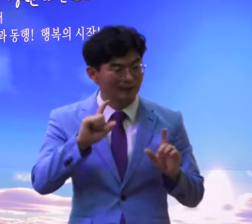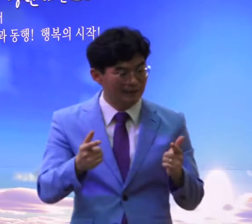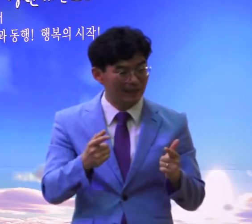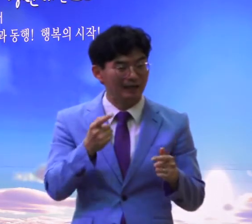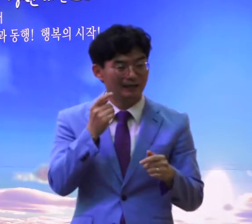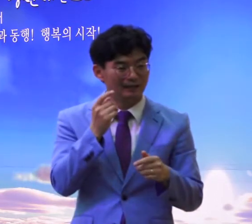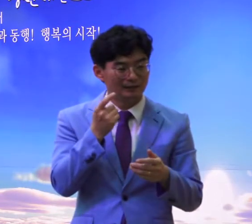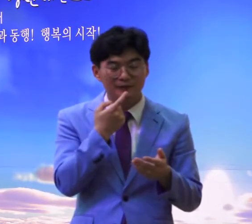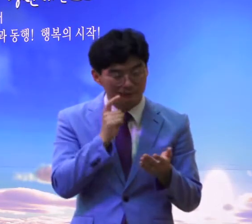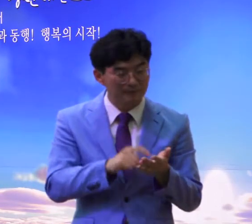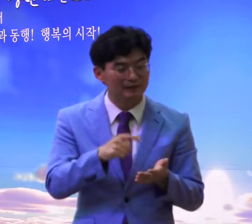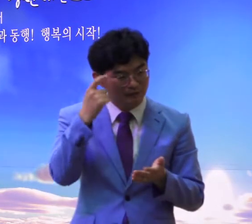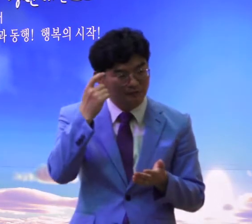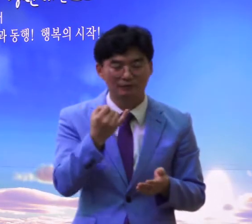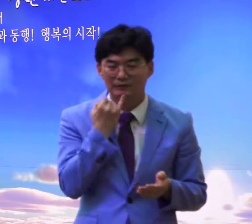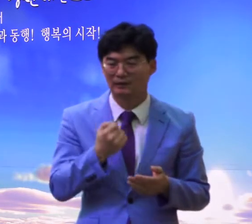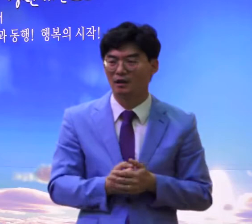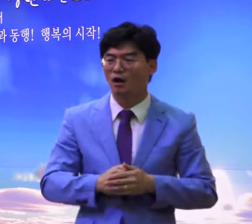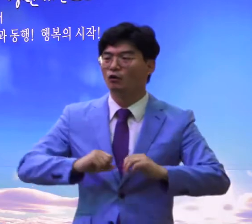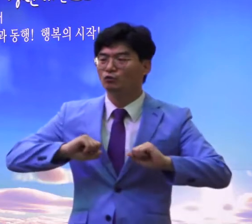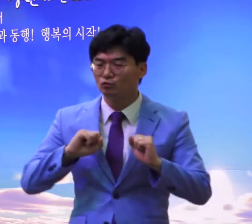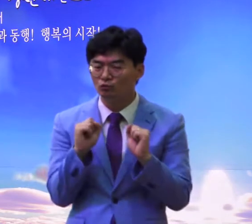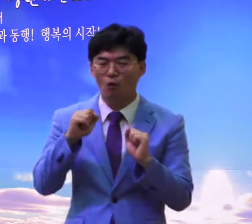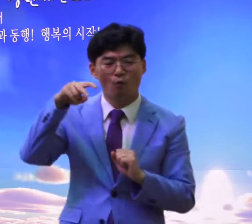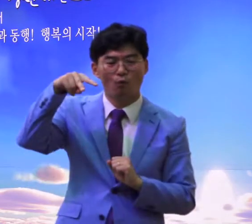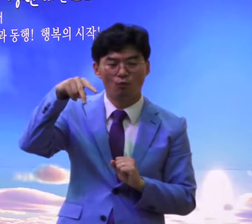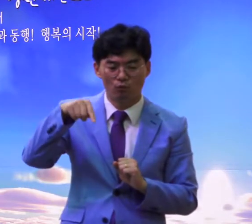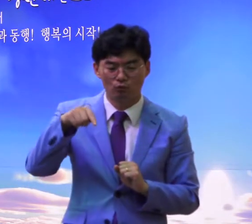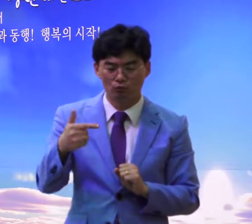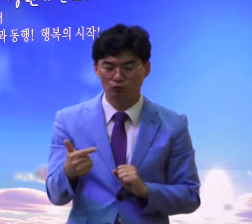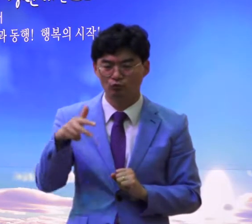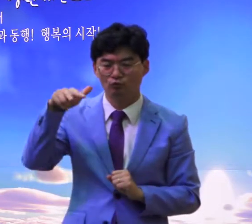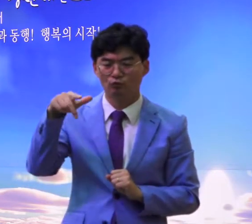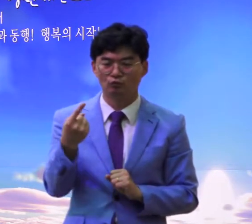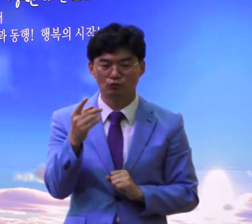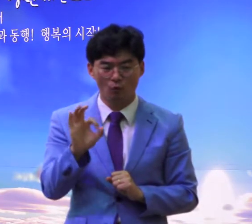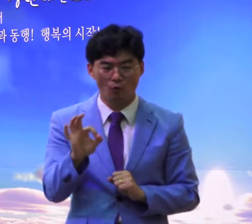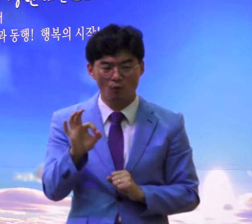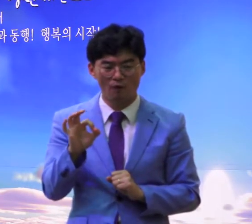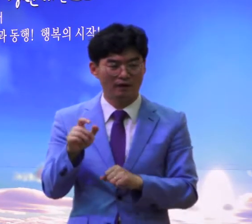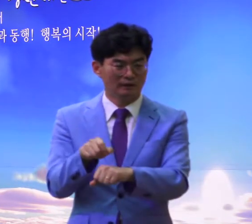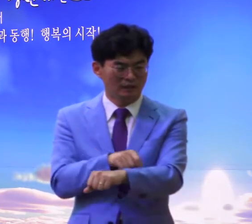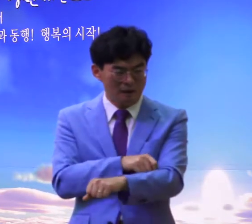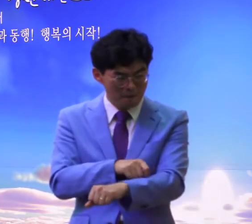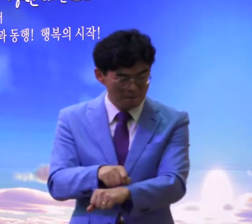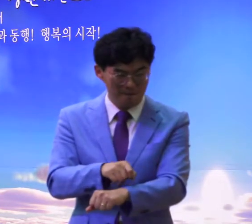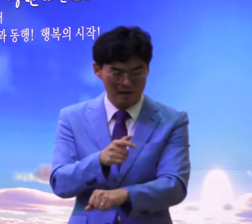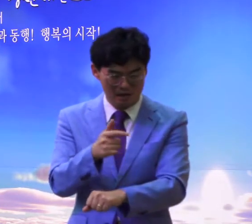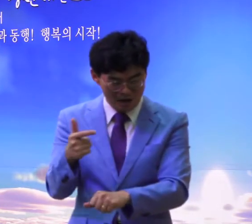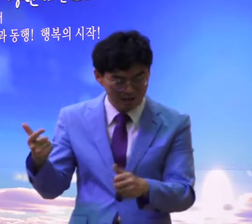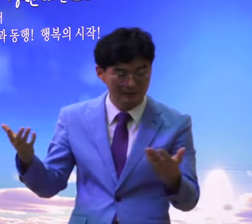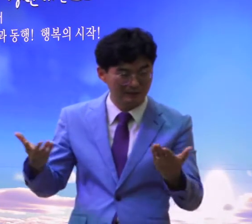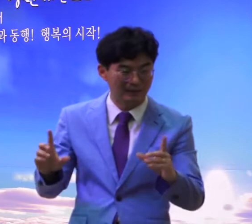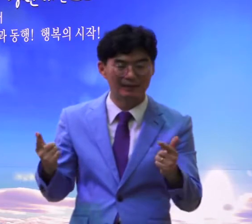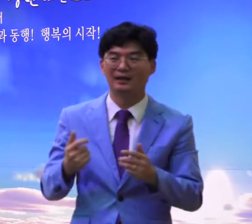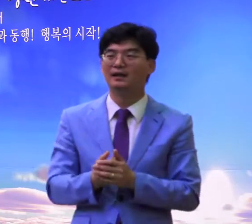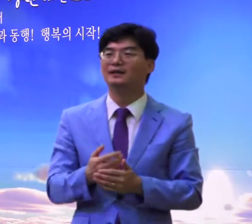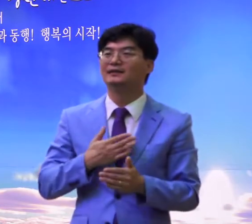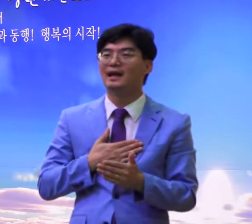먼저는 이 순종이라고 하는 것은 어떤 특별한 일을 해야 하는 것이 아닙니다. 순종은 내